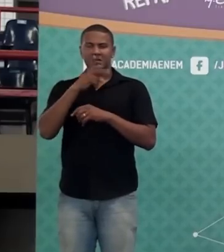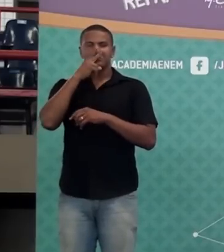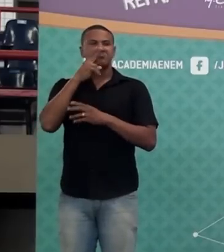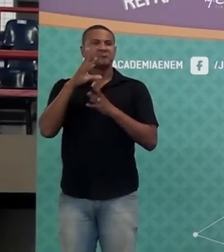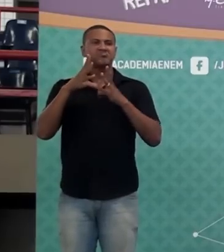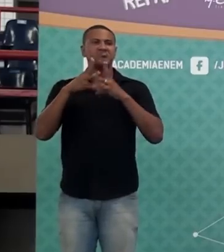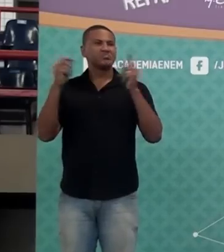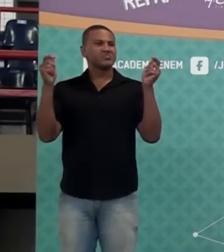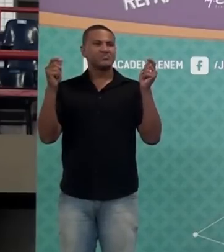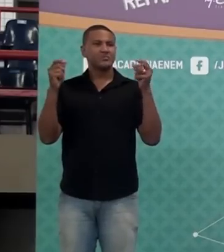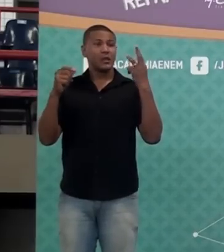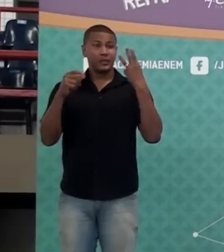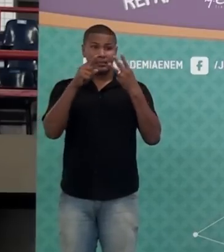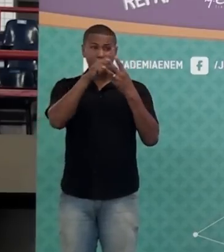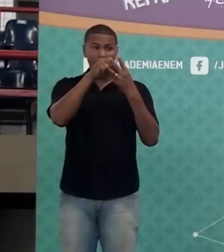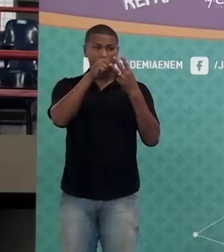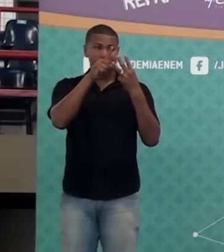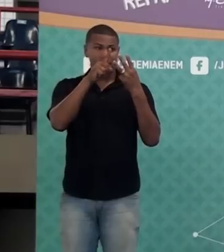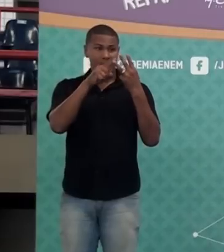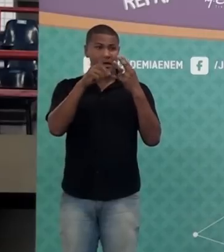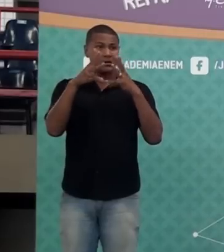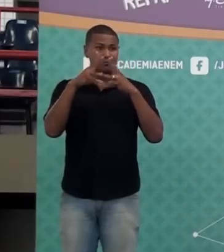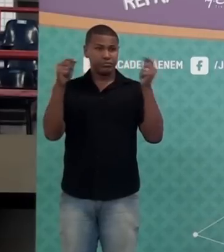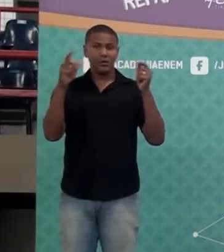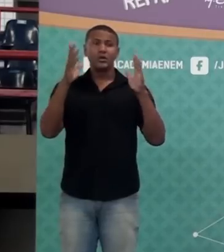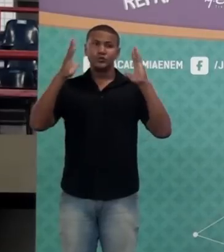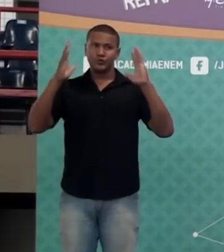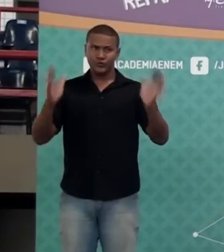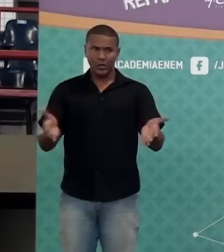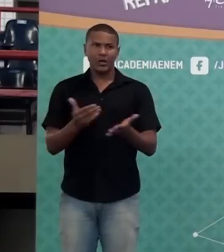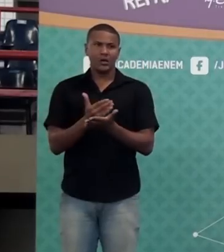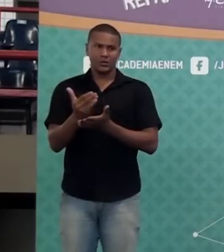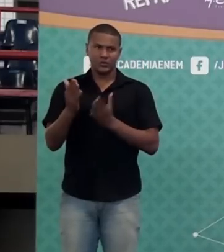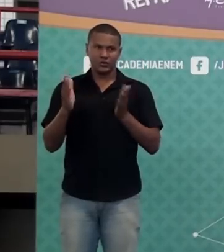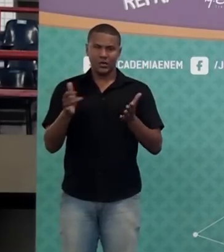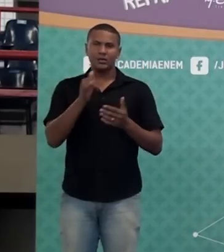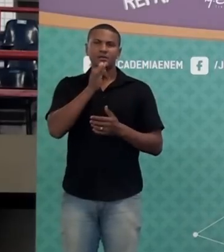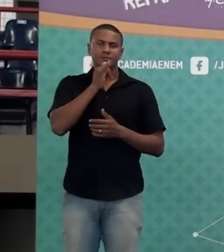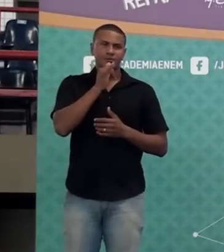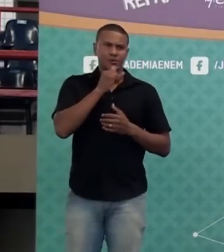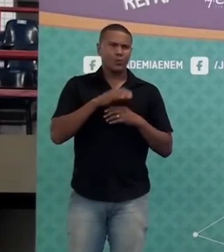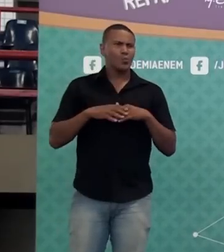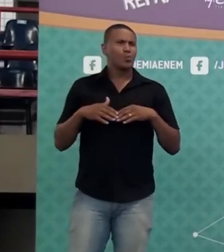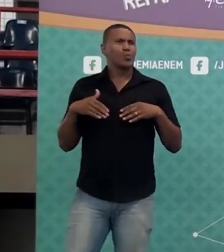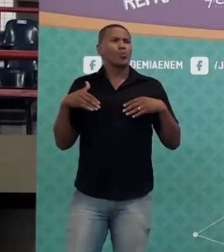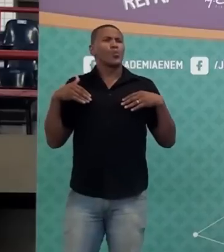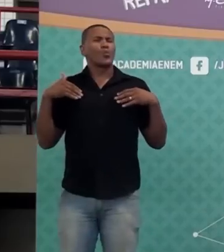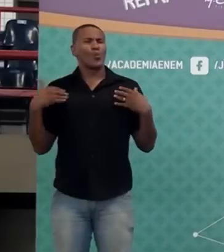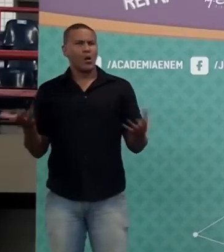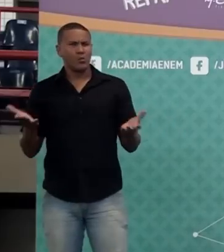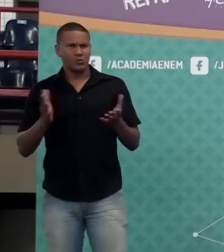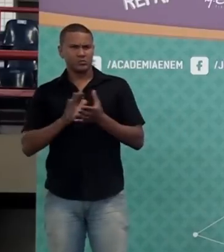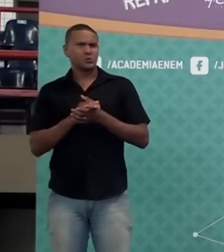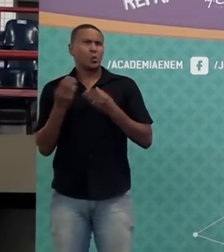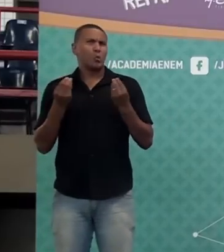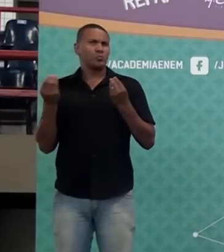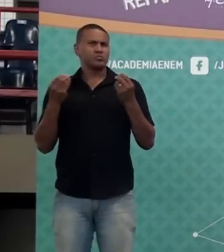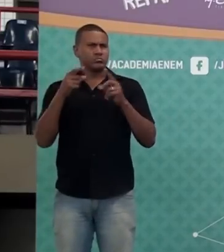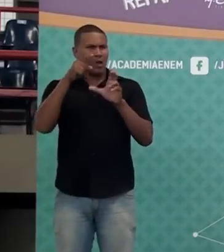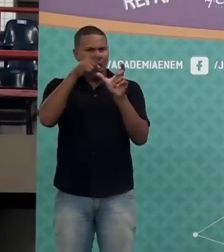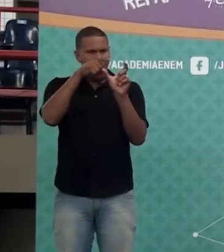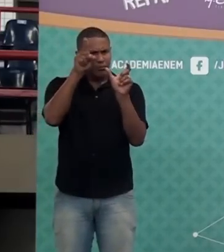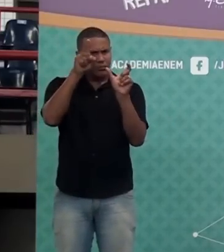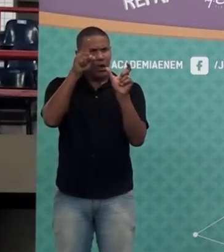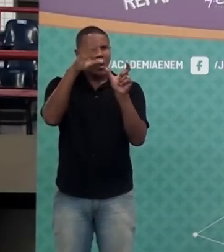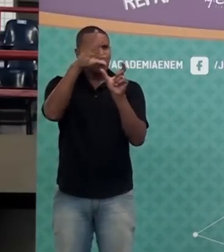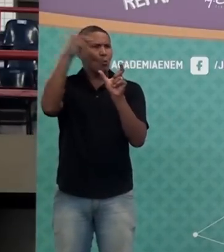casos. Já está valendo e você vai escrever corretamente. Quais são os casos que eu não devo